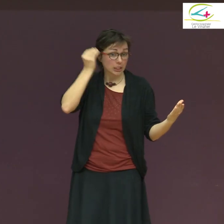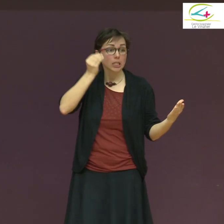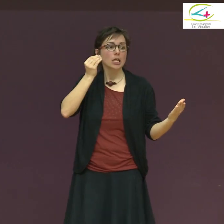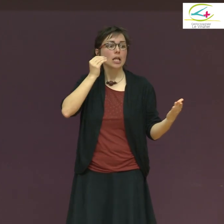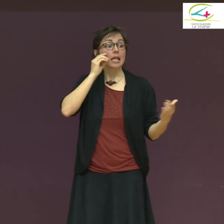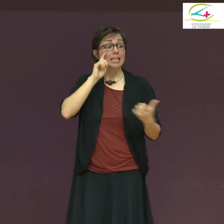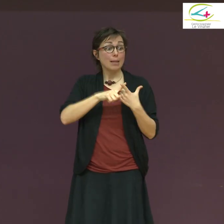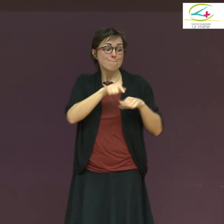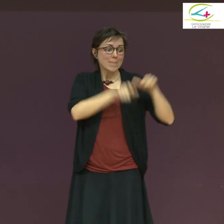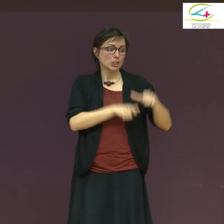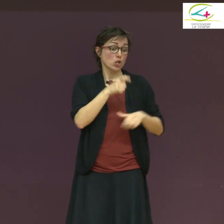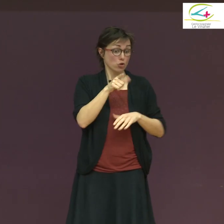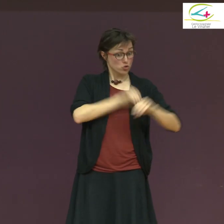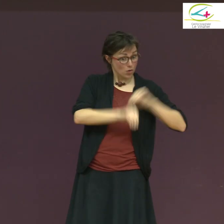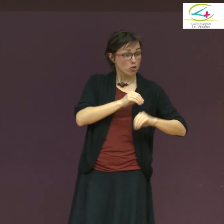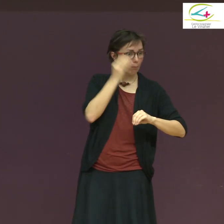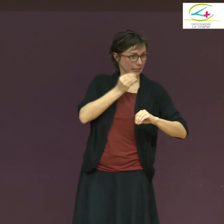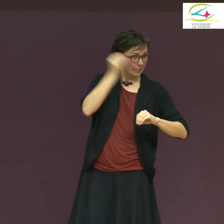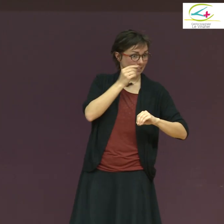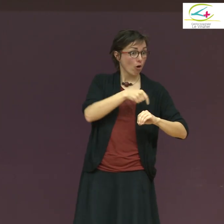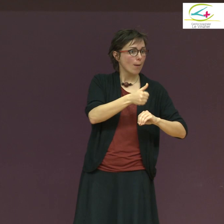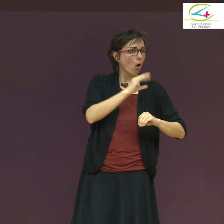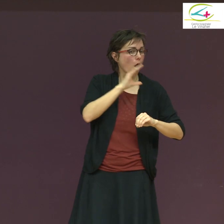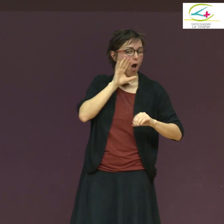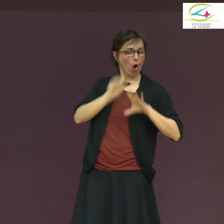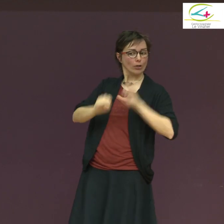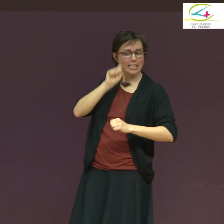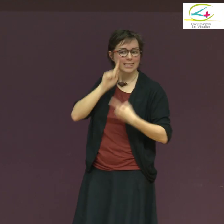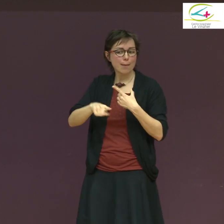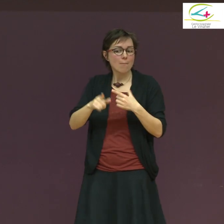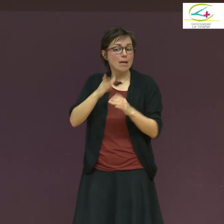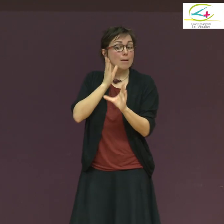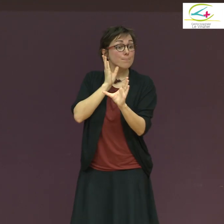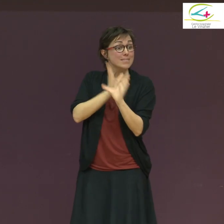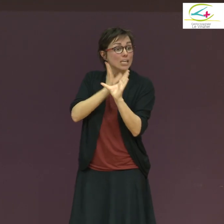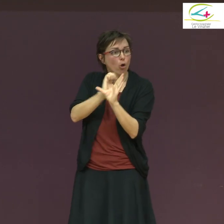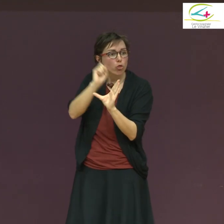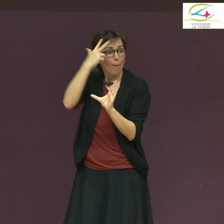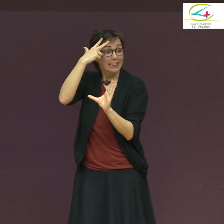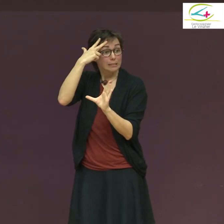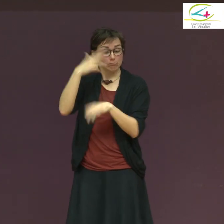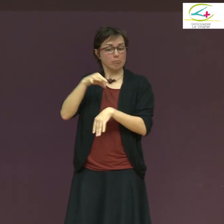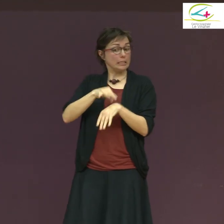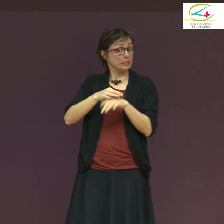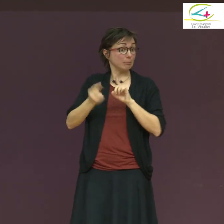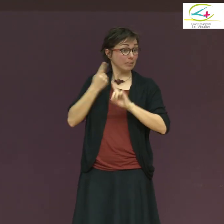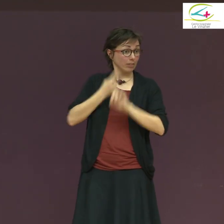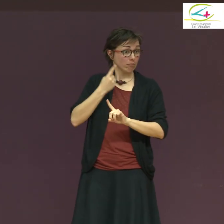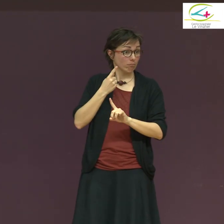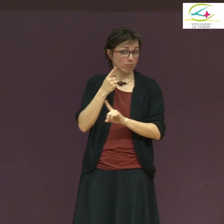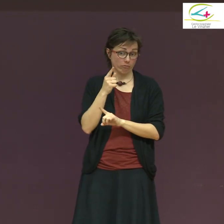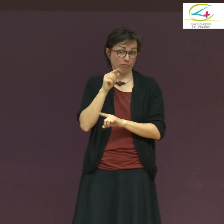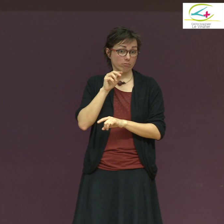aux soignants de psychiatrie à reconnaître ce qu'on appelle le psychotraumatisme, qui est une maladie particulière. Je ne l'emploie pas au